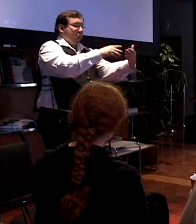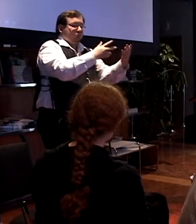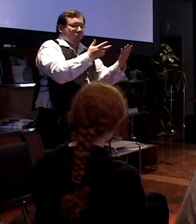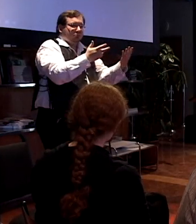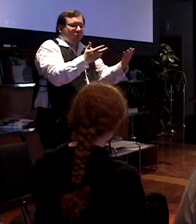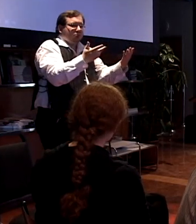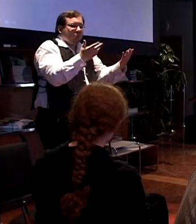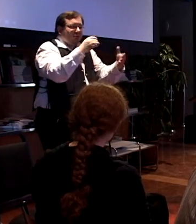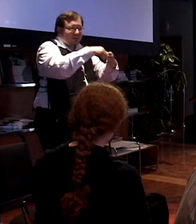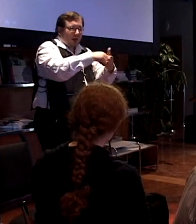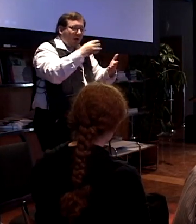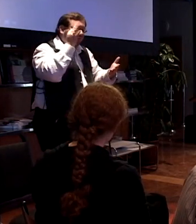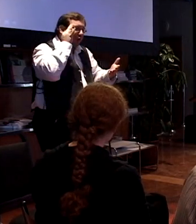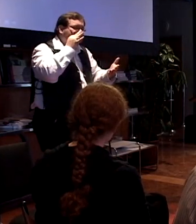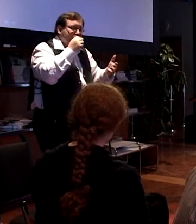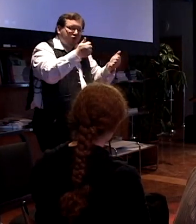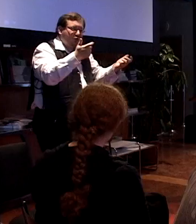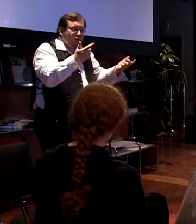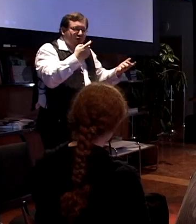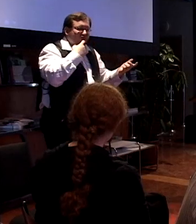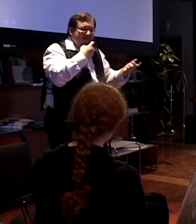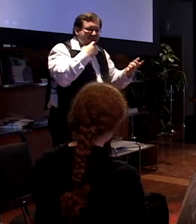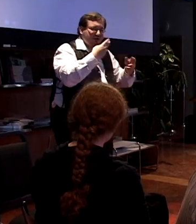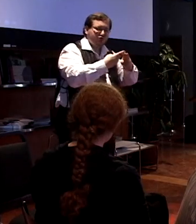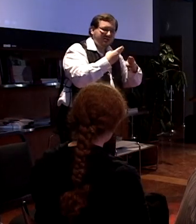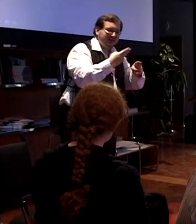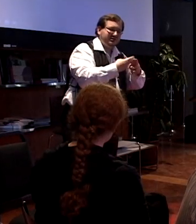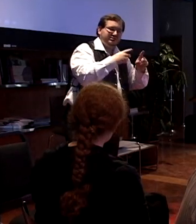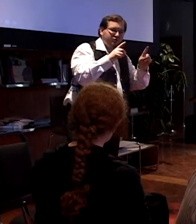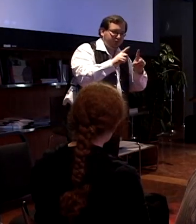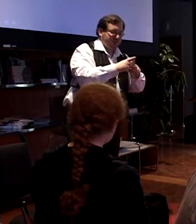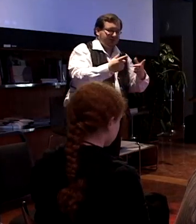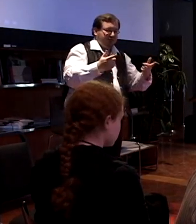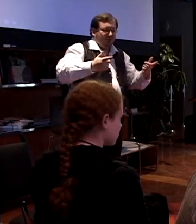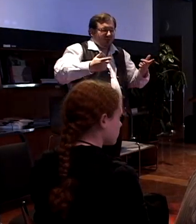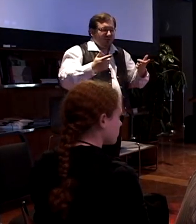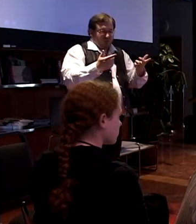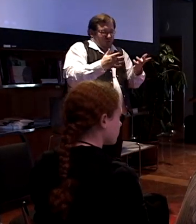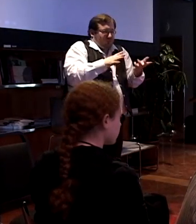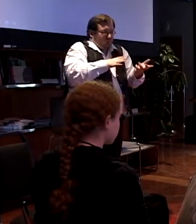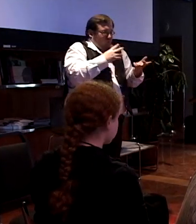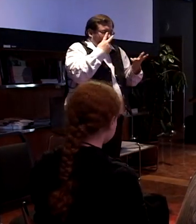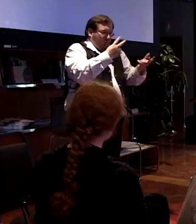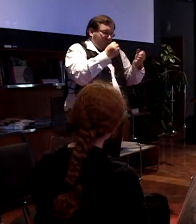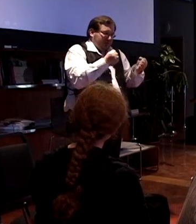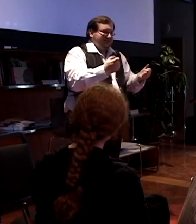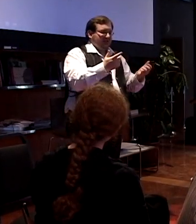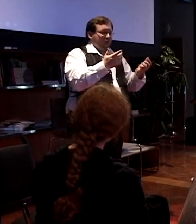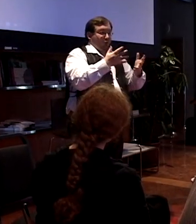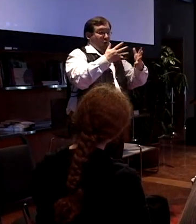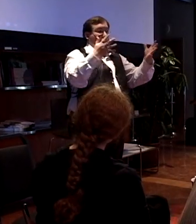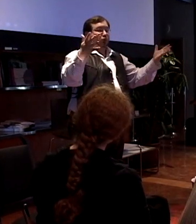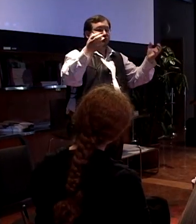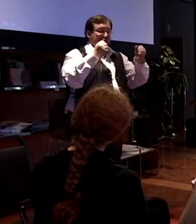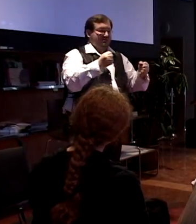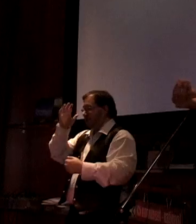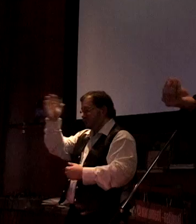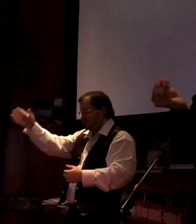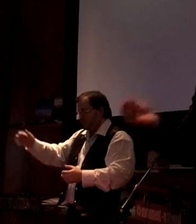Les possibilités sont énormes. Comme je vous disais, on fait un survol très, très rapide de la plateforme, des possibilités de tout. Je vous